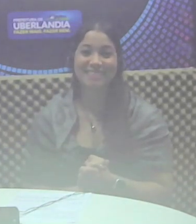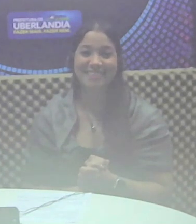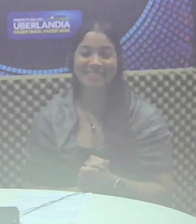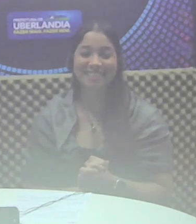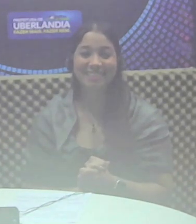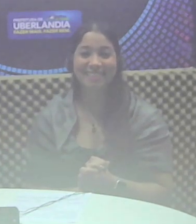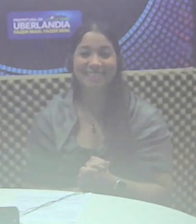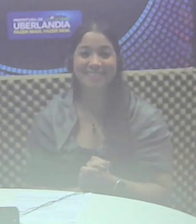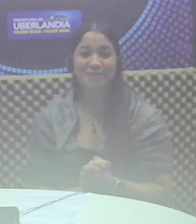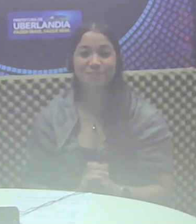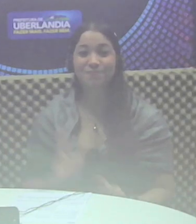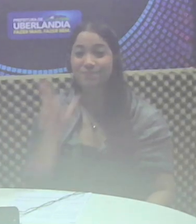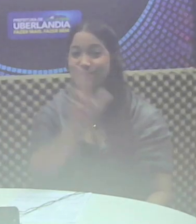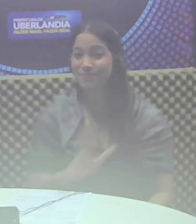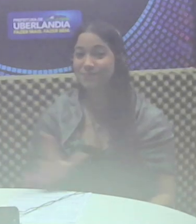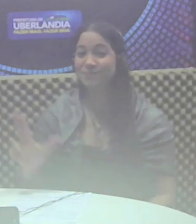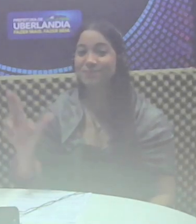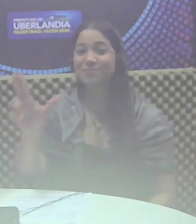habitantes